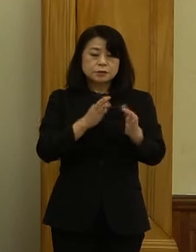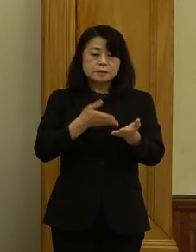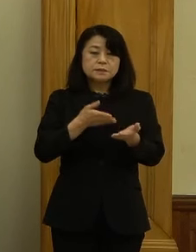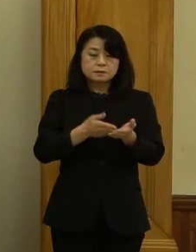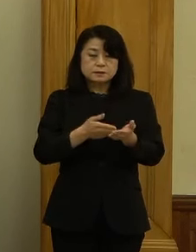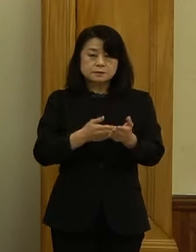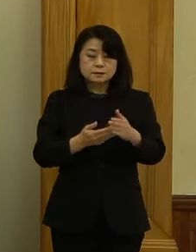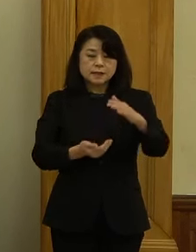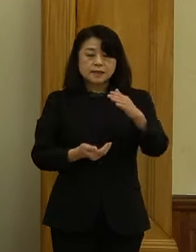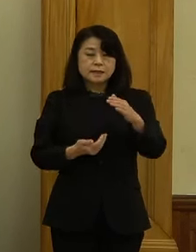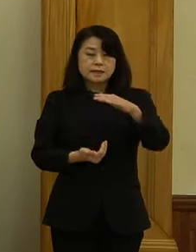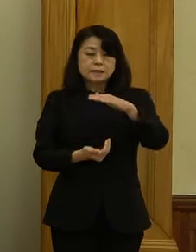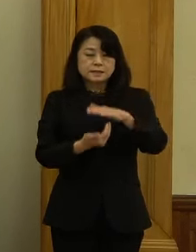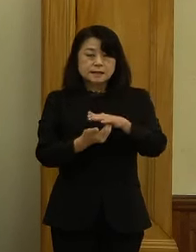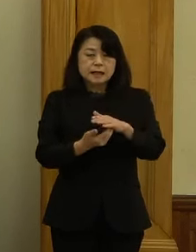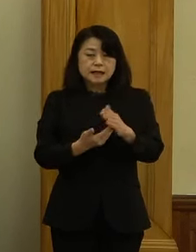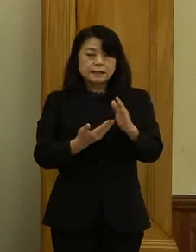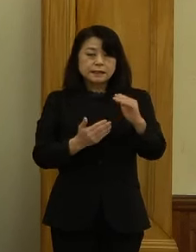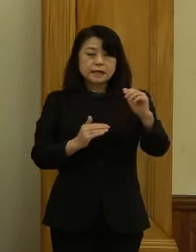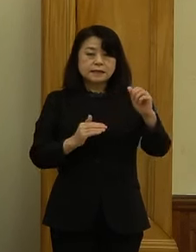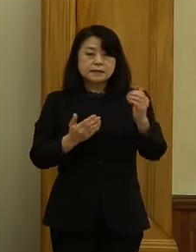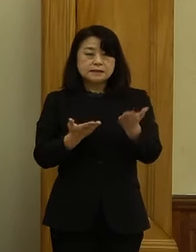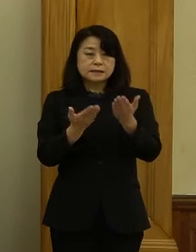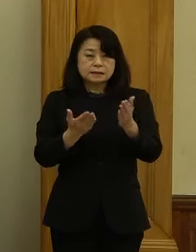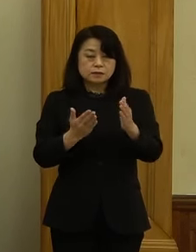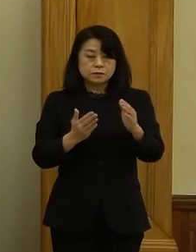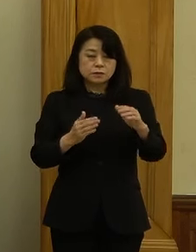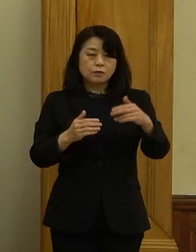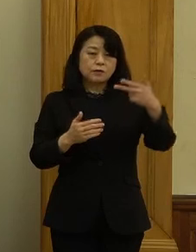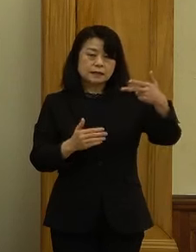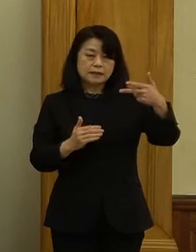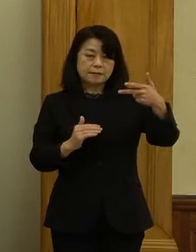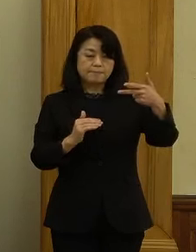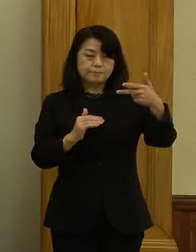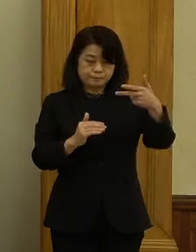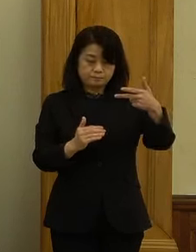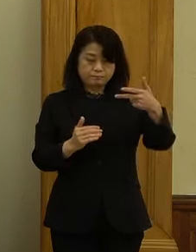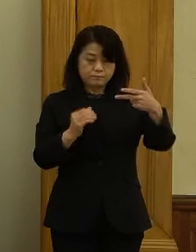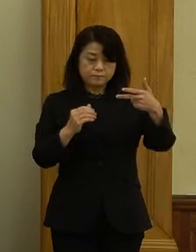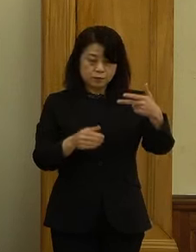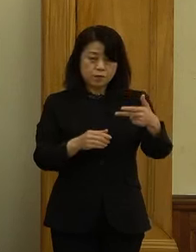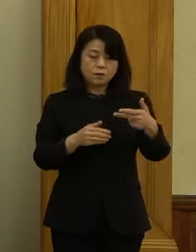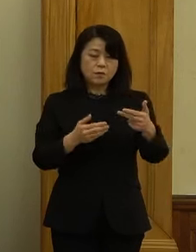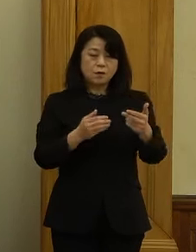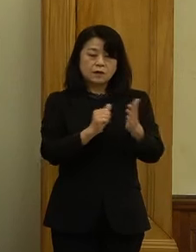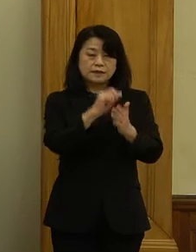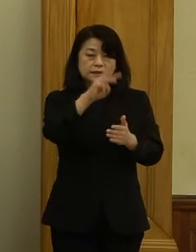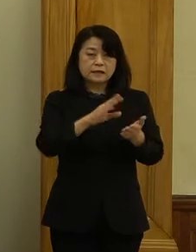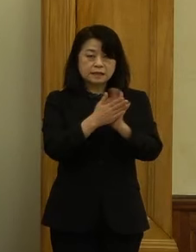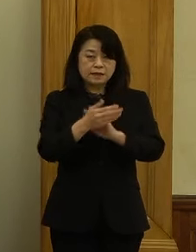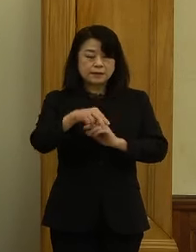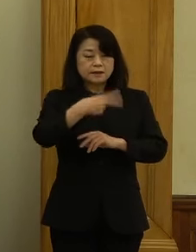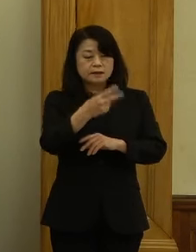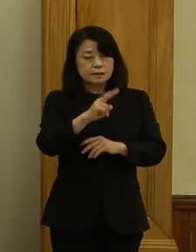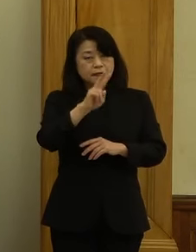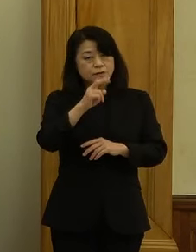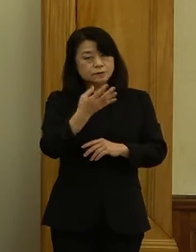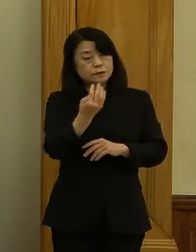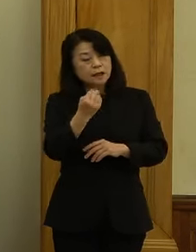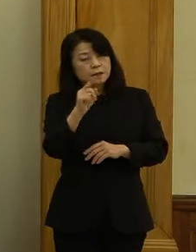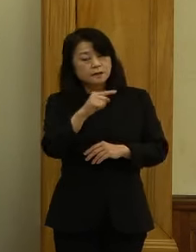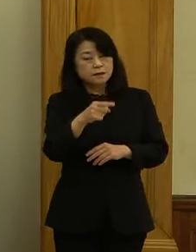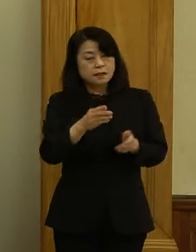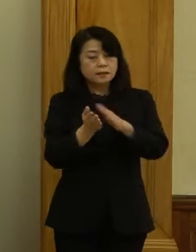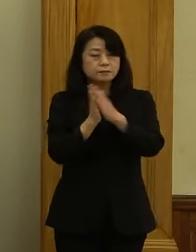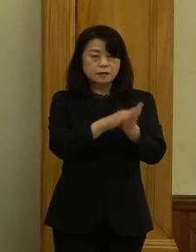え最大震度7を観測した石川県では本日9日時点で200名を超える方が亡くなられ安否